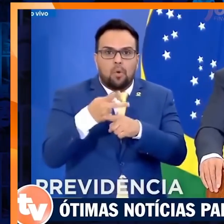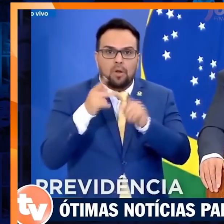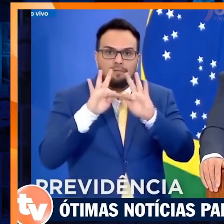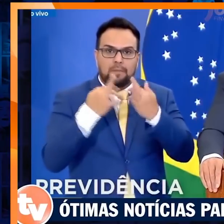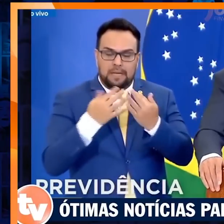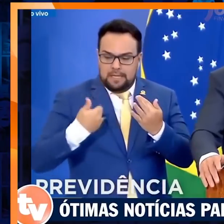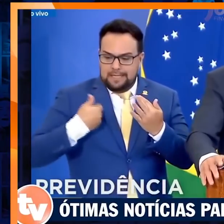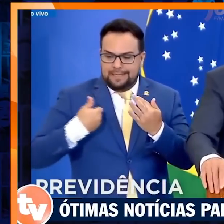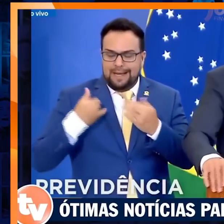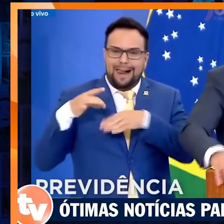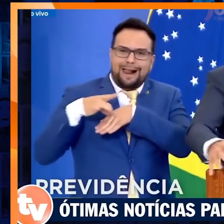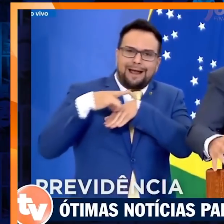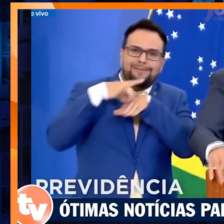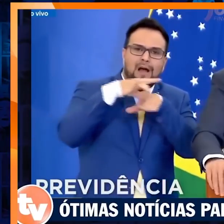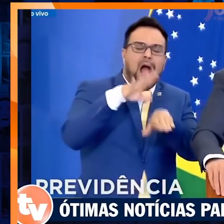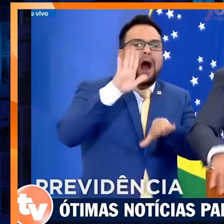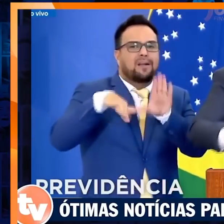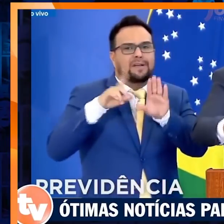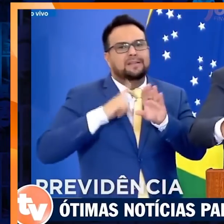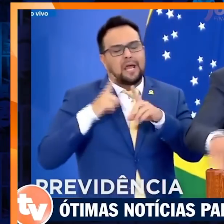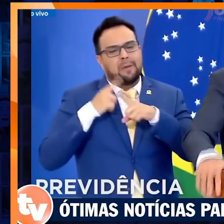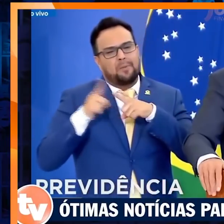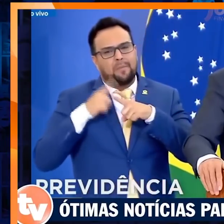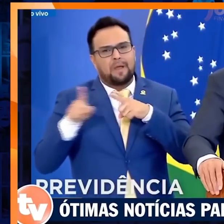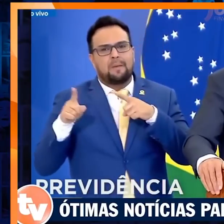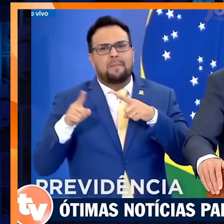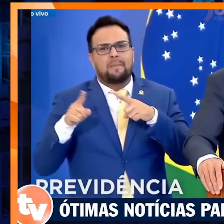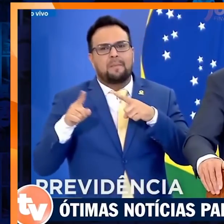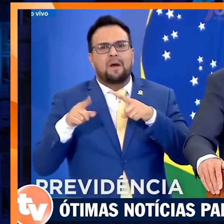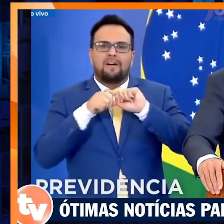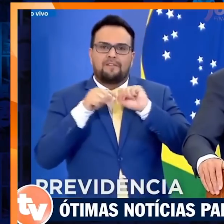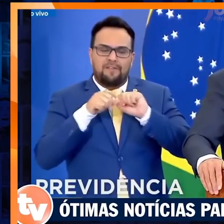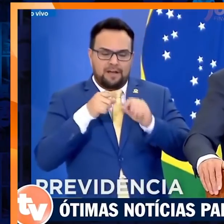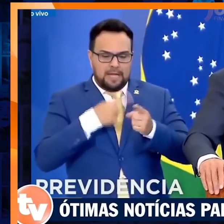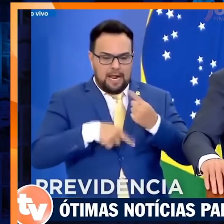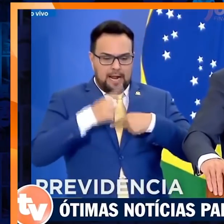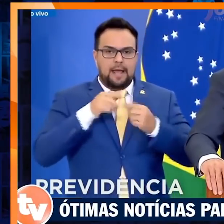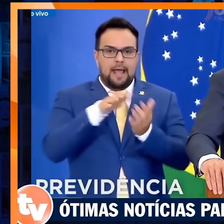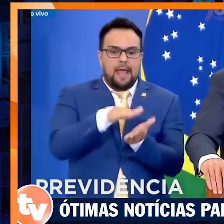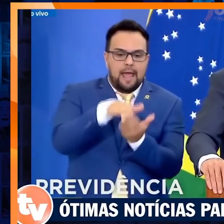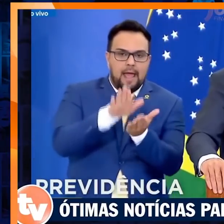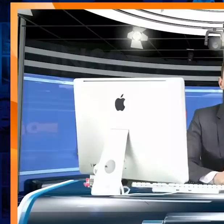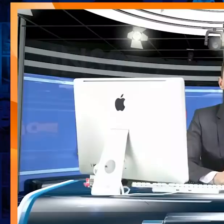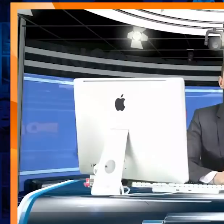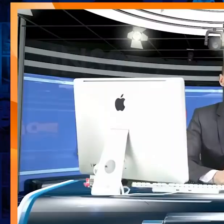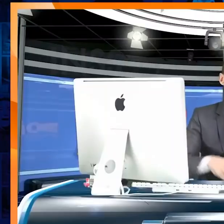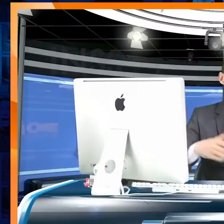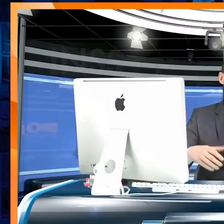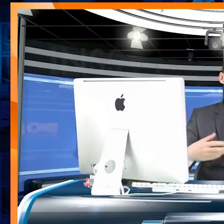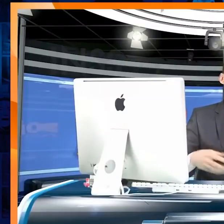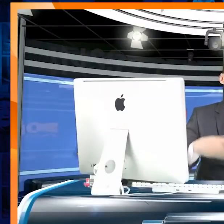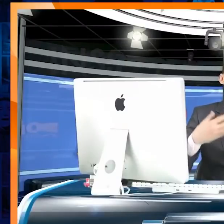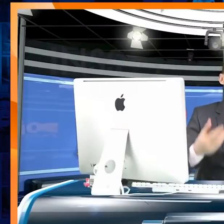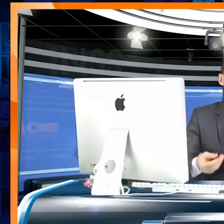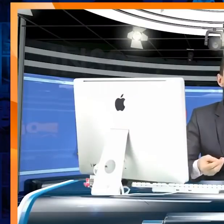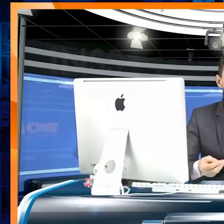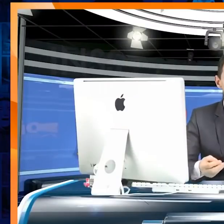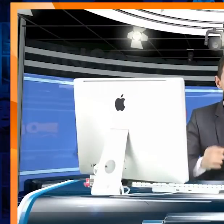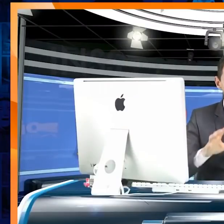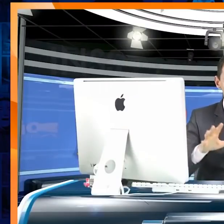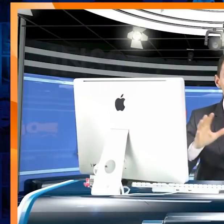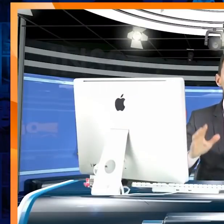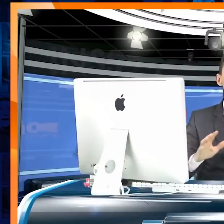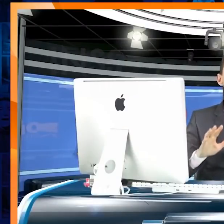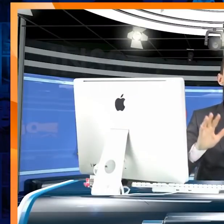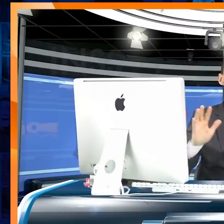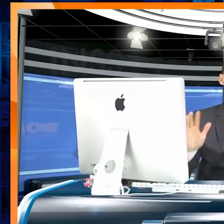muitas e ele tem problemas outros faz hemodiálise tem várias comodidade e porque mais